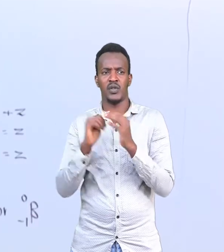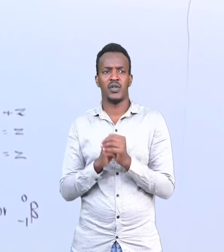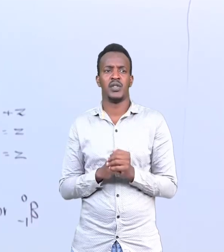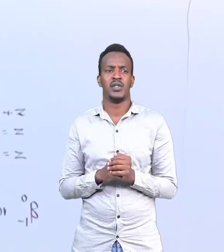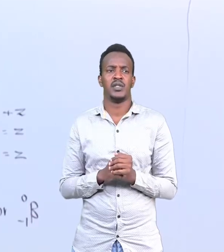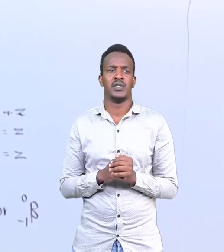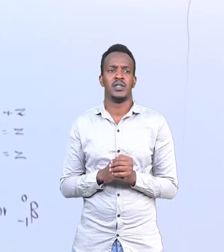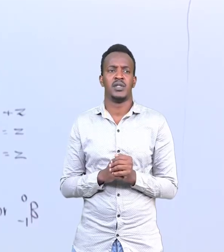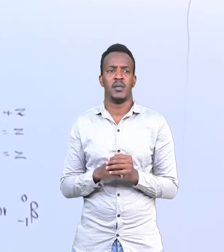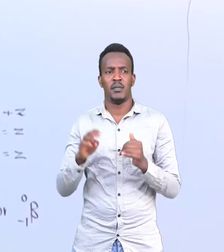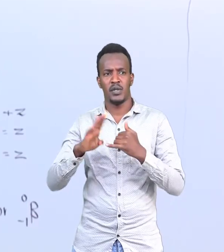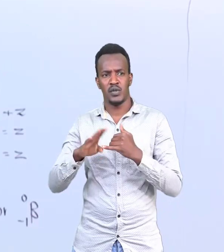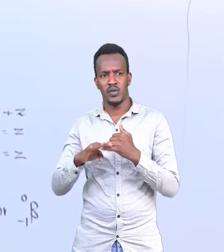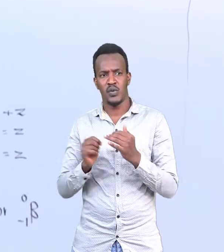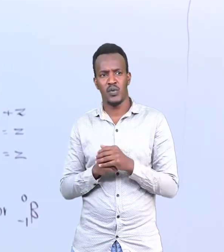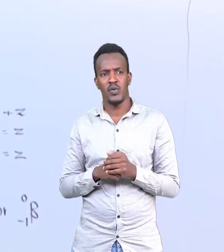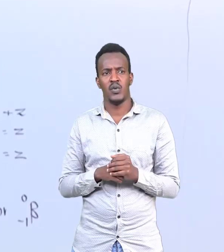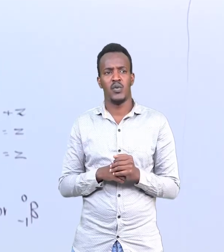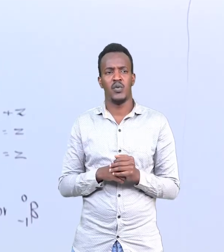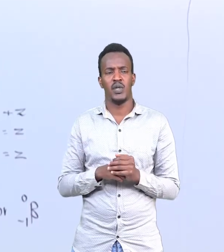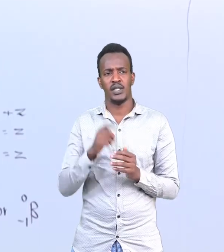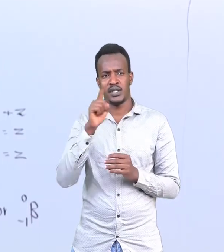jaraya qaybtan hoosana waxa weeye markaas iyadna